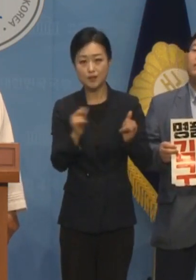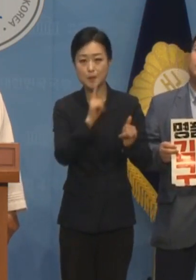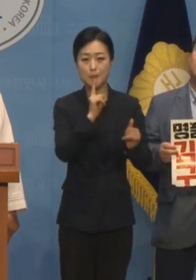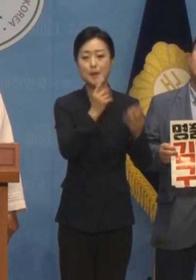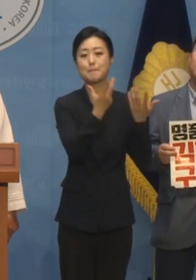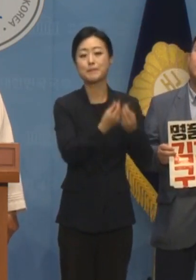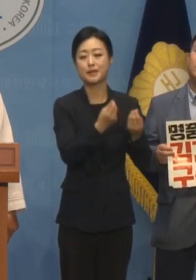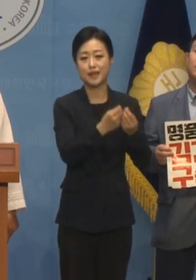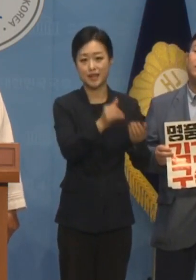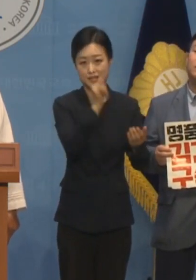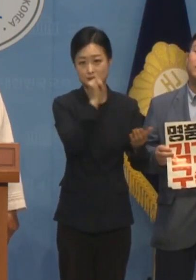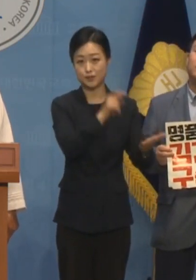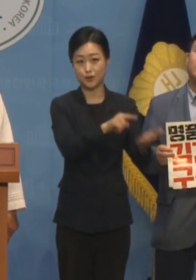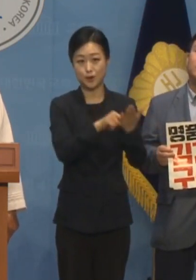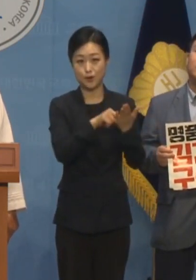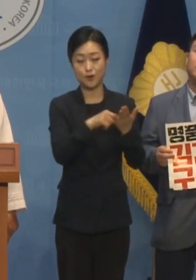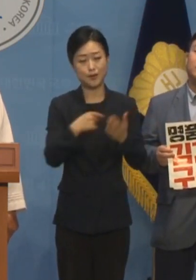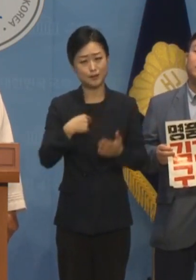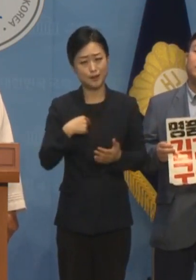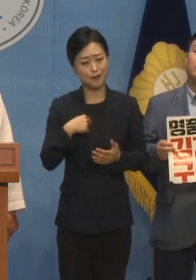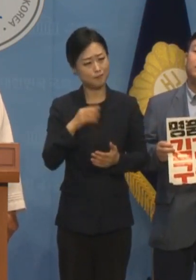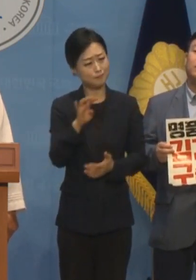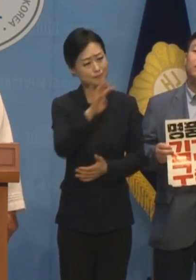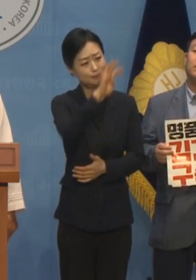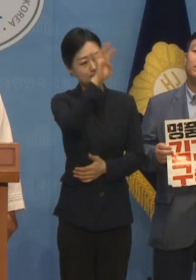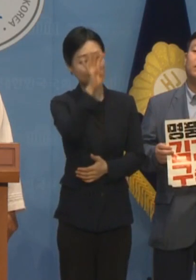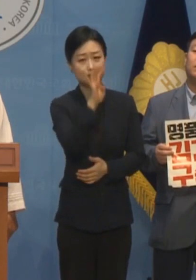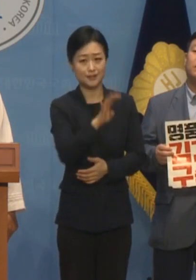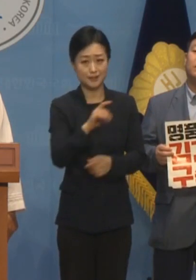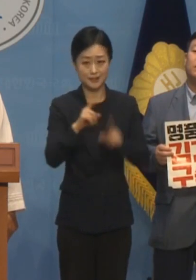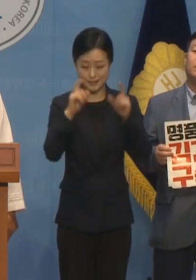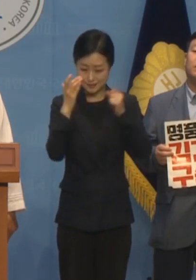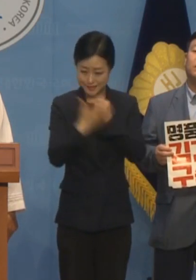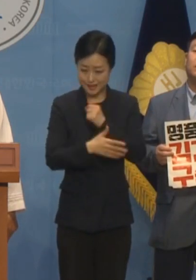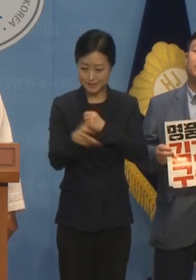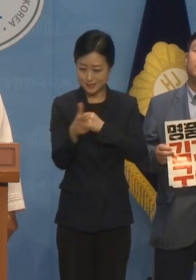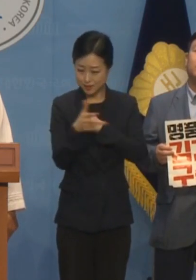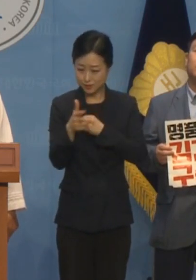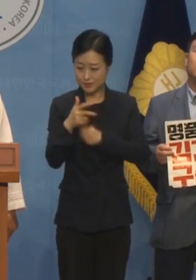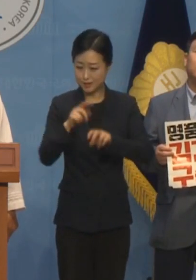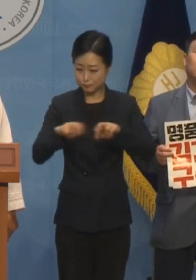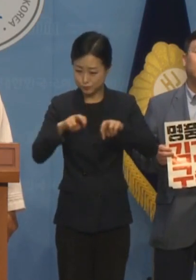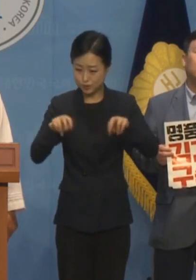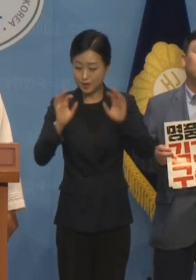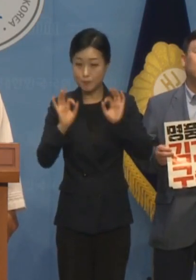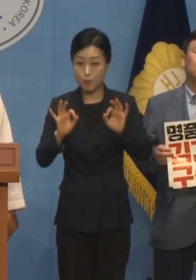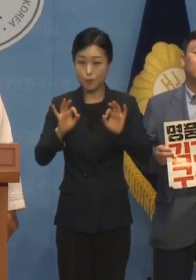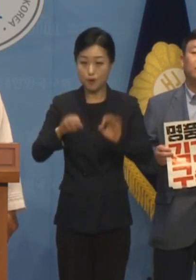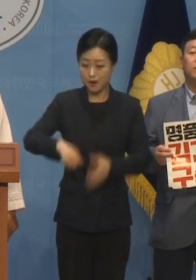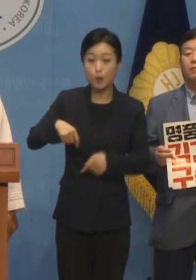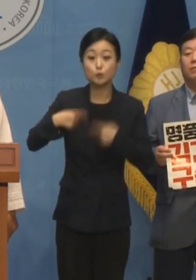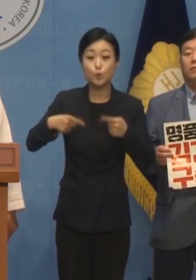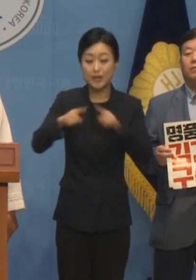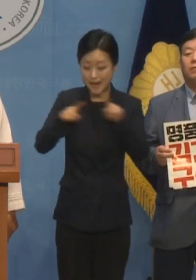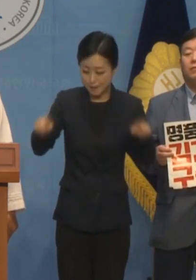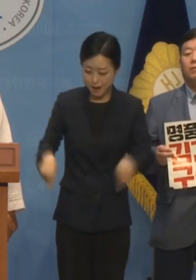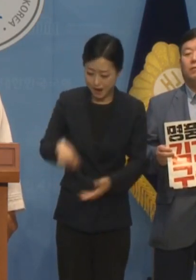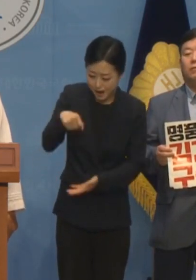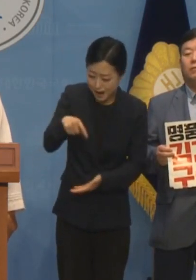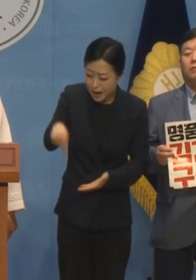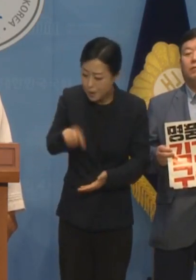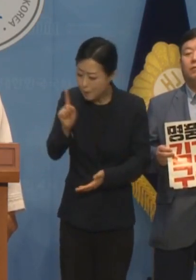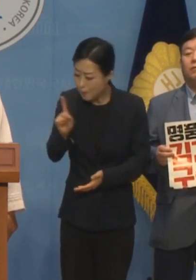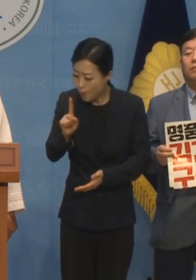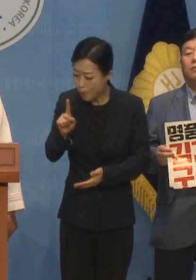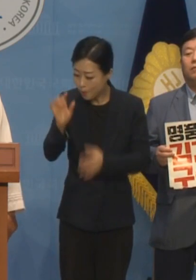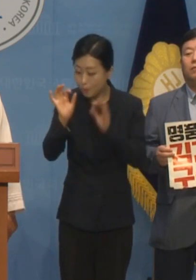이렇게 얘기하는데 도대체 제가 아무리 그걸 우리가 사진을 영상을 분석해서 백 속에 종이백 속에 들었는지 분석을